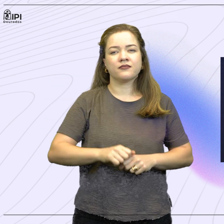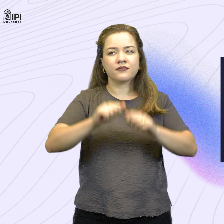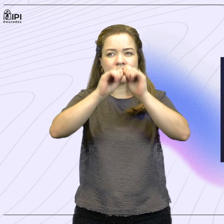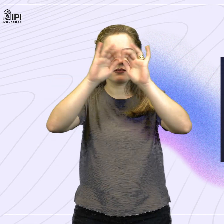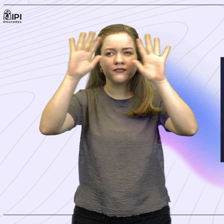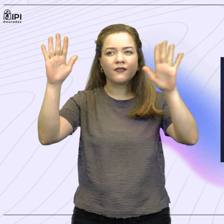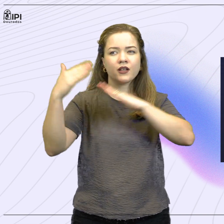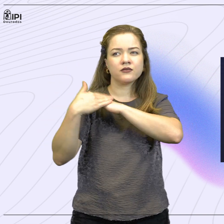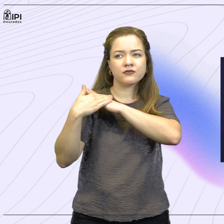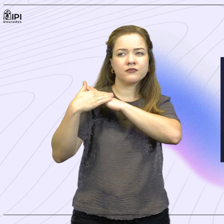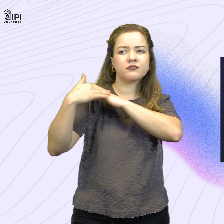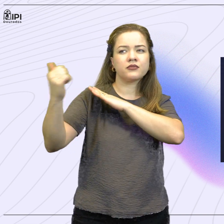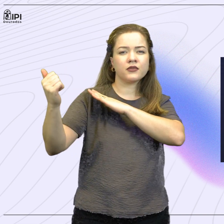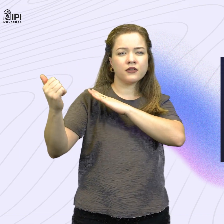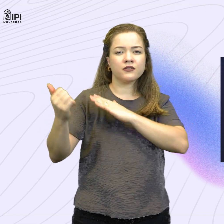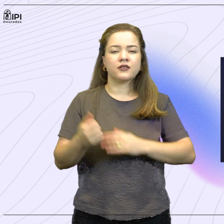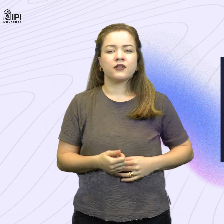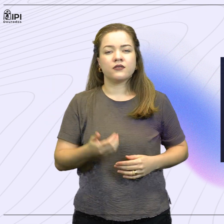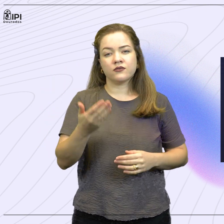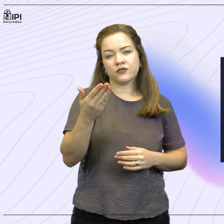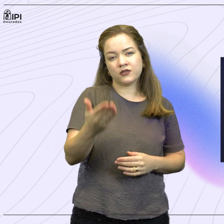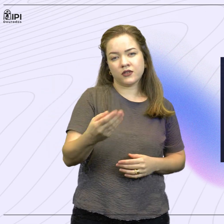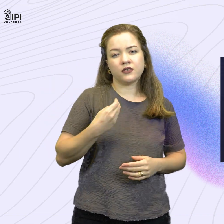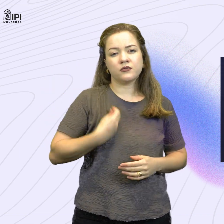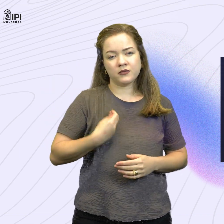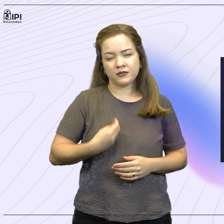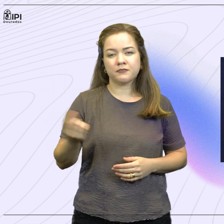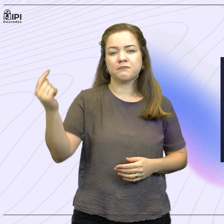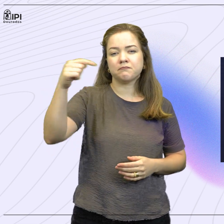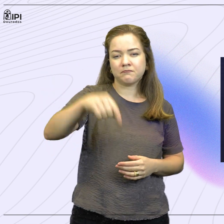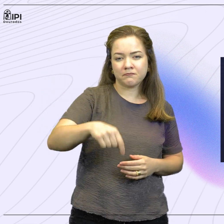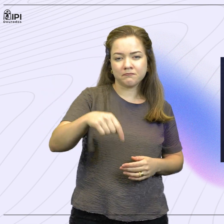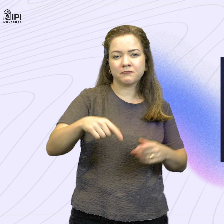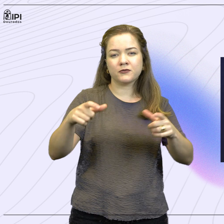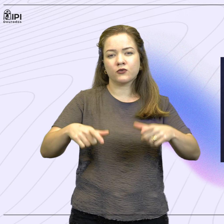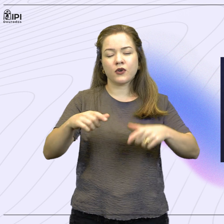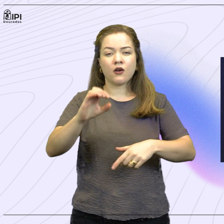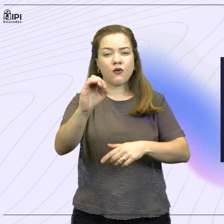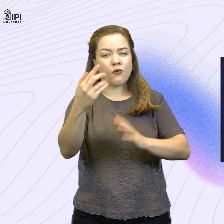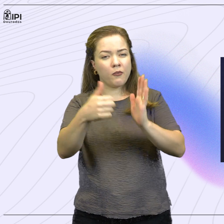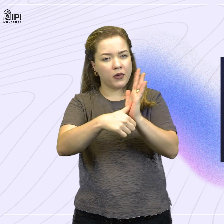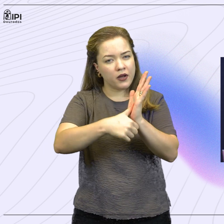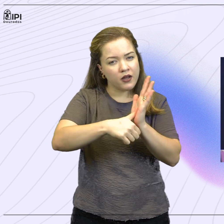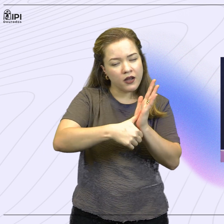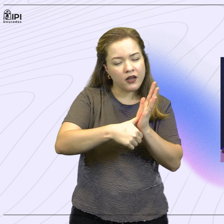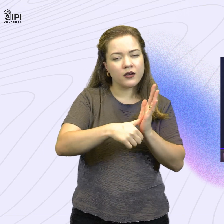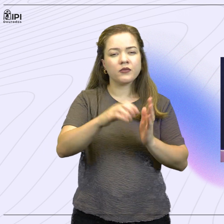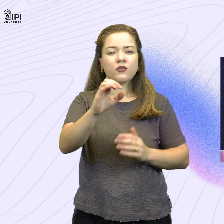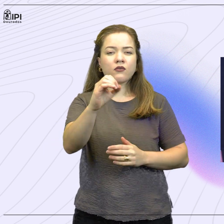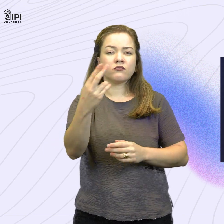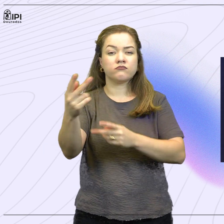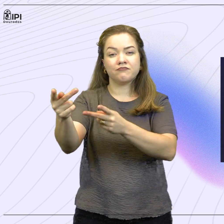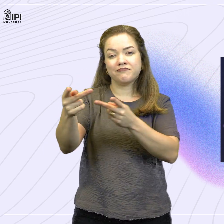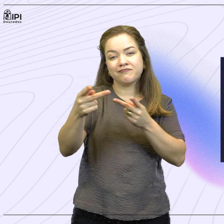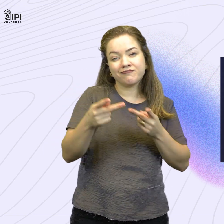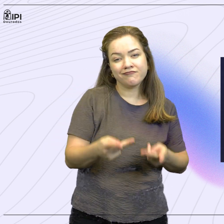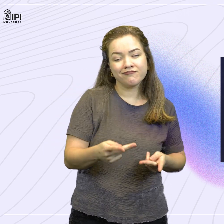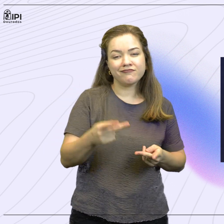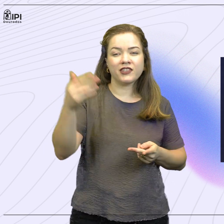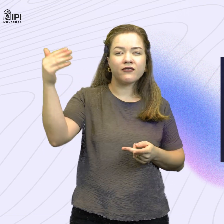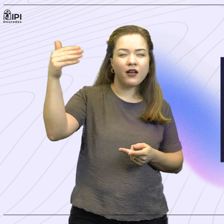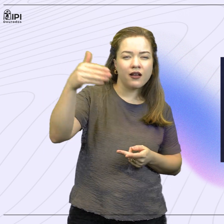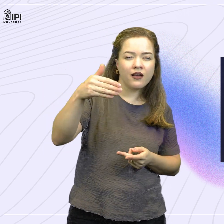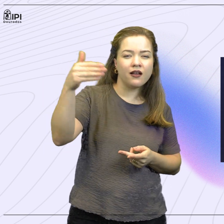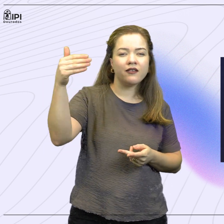nosso chamado, você que tem participado, você que tem vindo a este lugar, você que é membro dessa igreja, ou quem sabe você é visitante, você é um